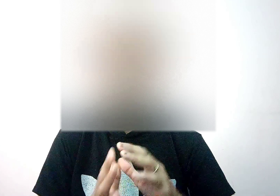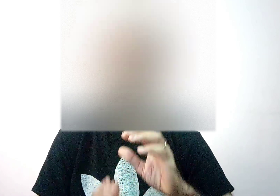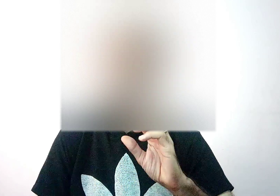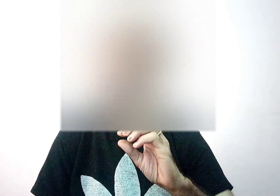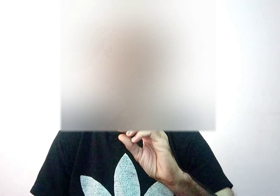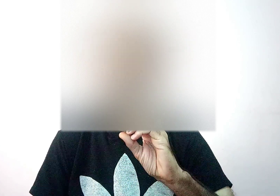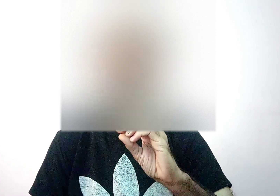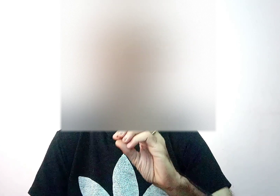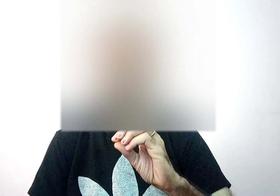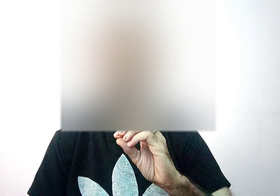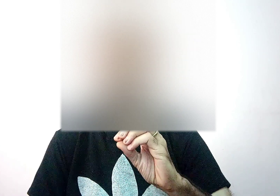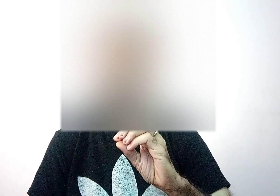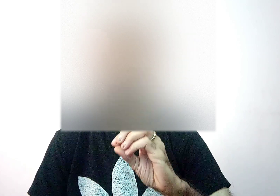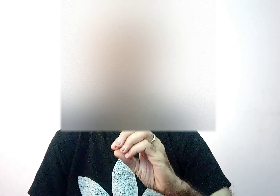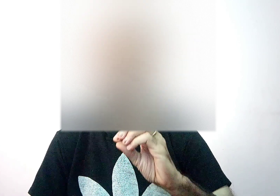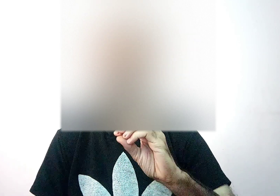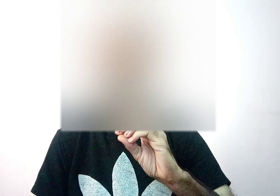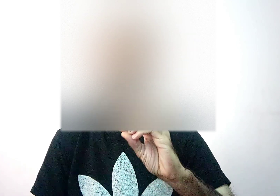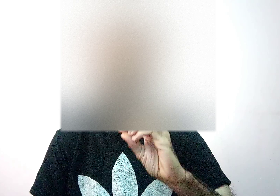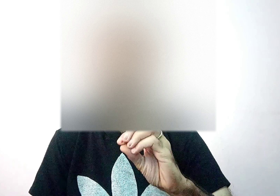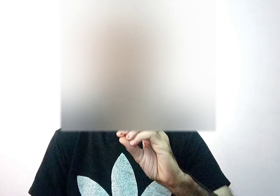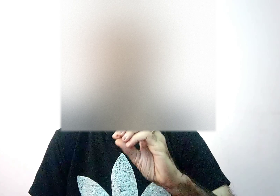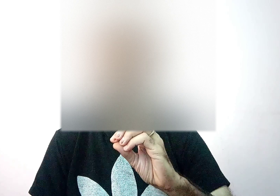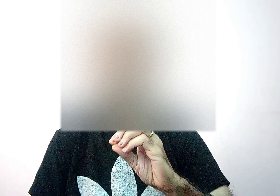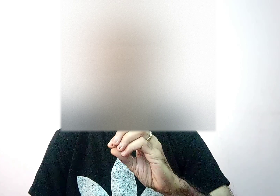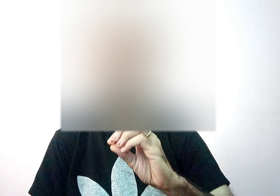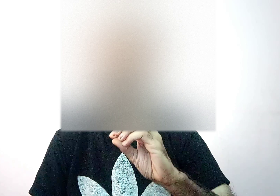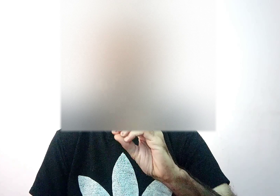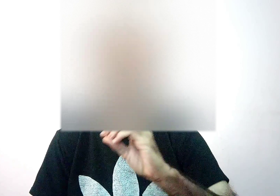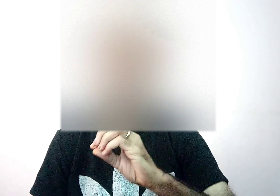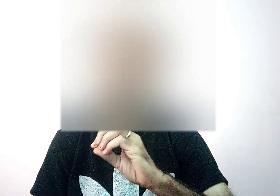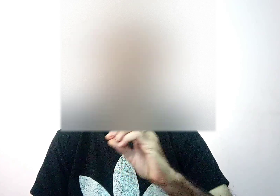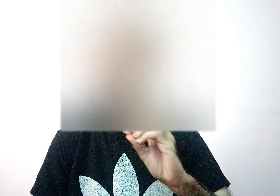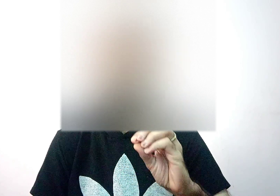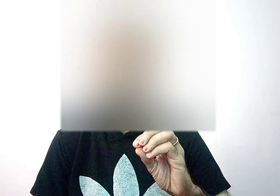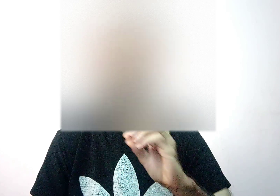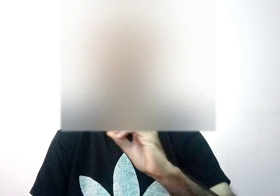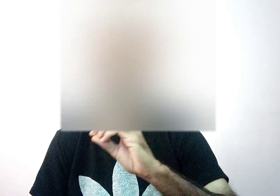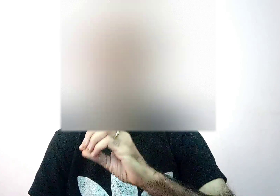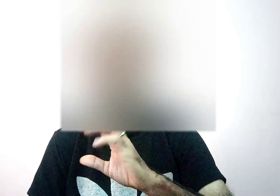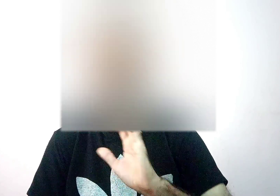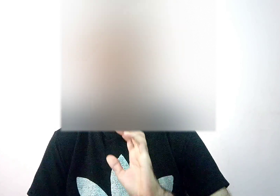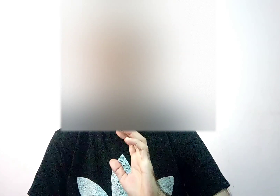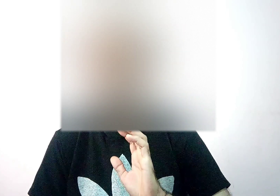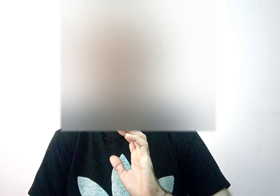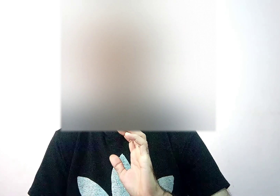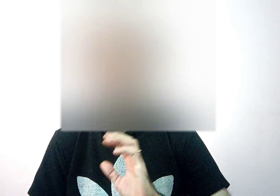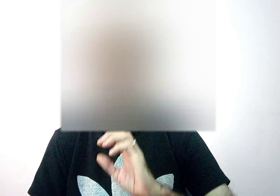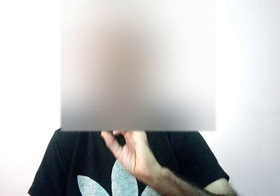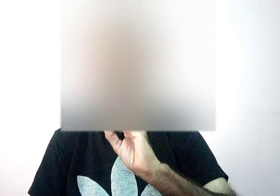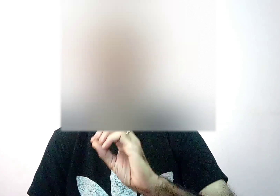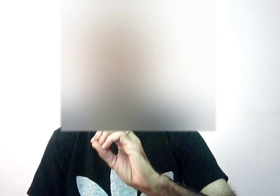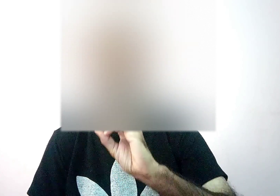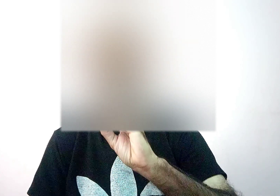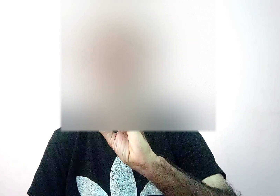وقالت في نفس البيان الخاص بيها ان ابي احمد مش هيستمر طويل في منصبه، يعني بكره